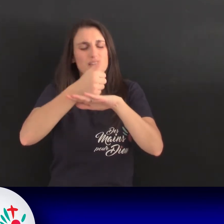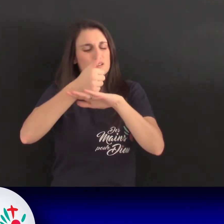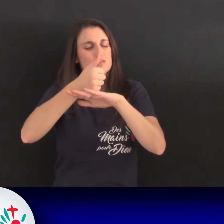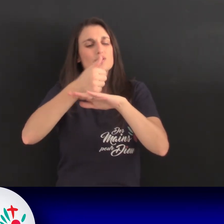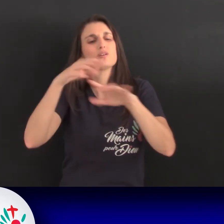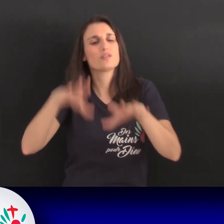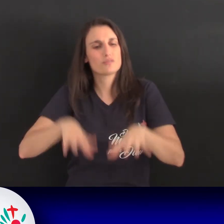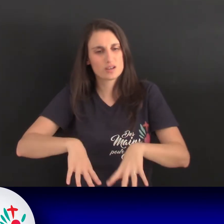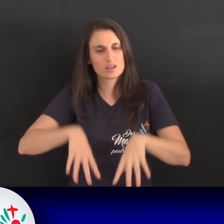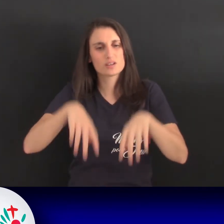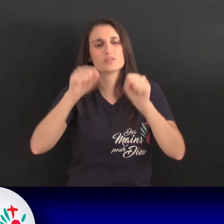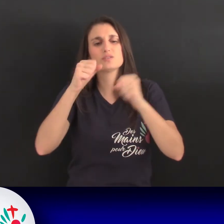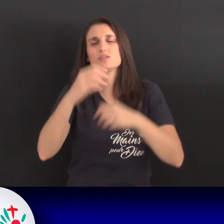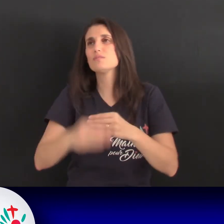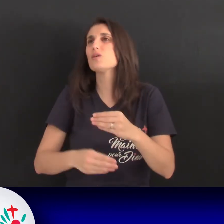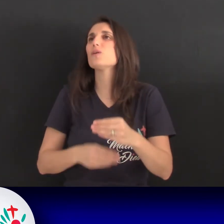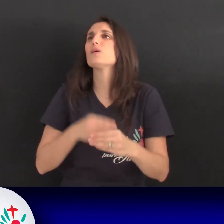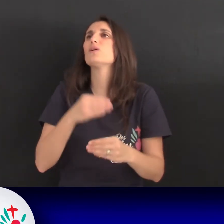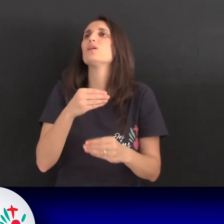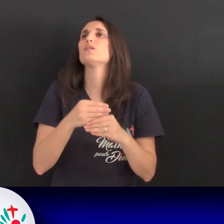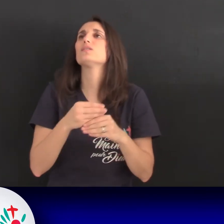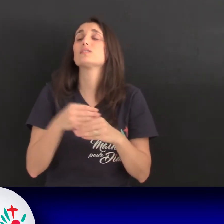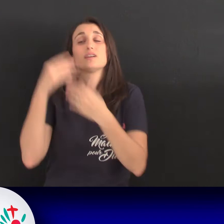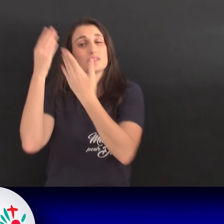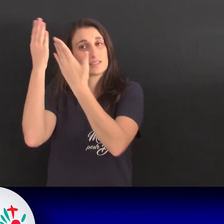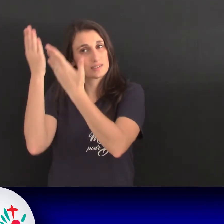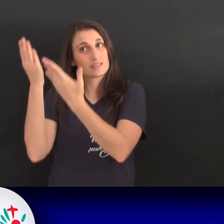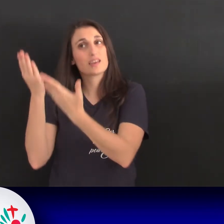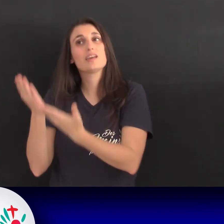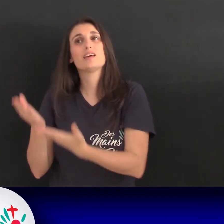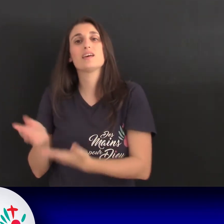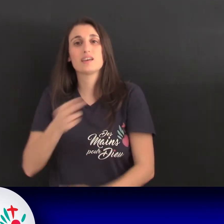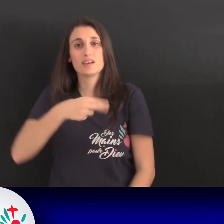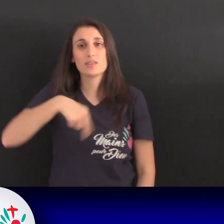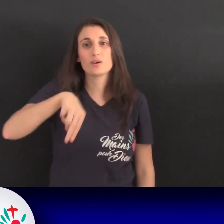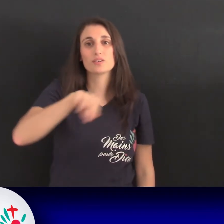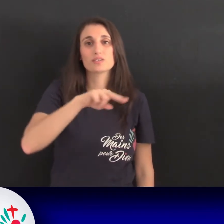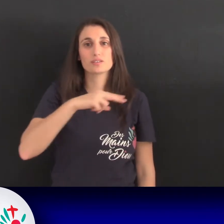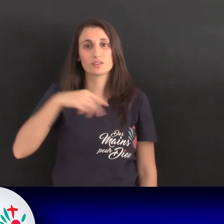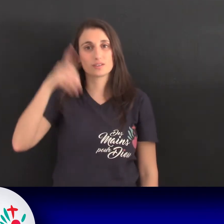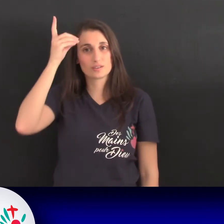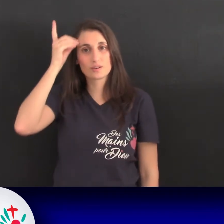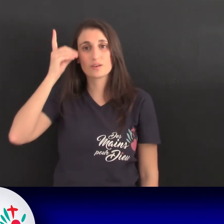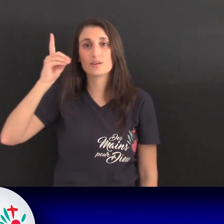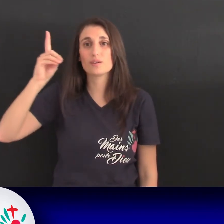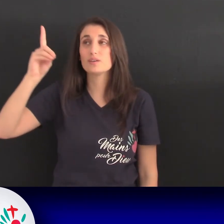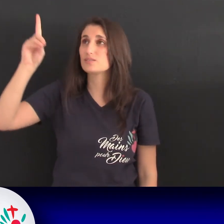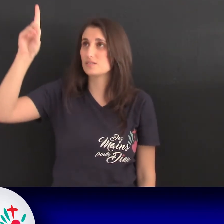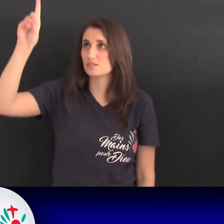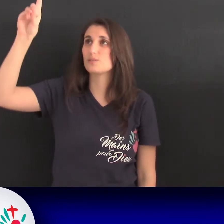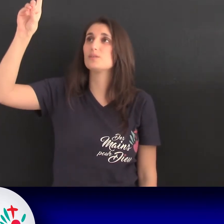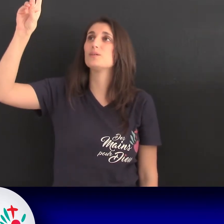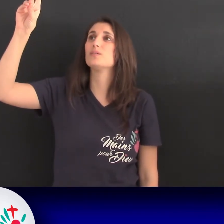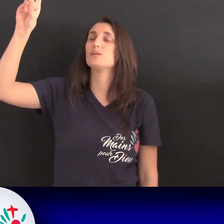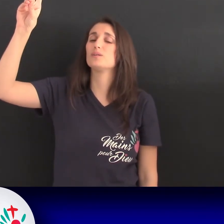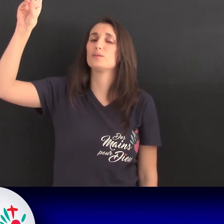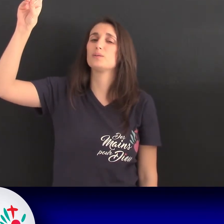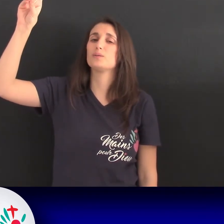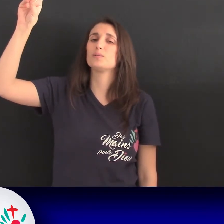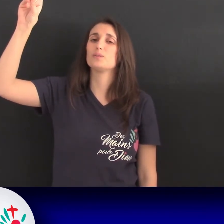souverain, sauveur du monde, c'est notre